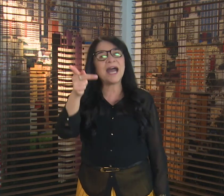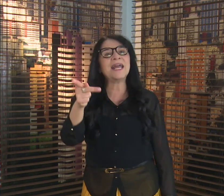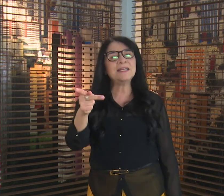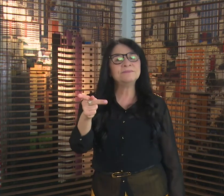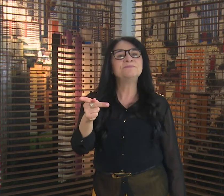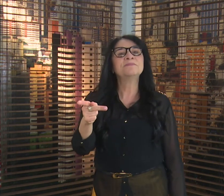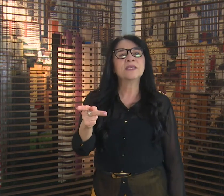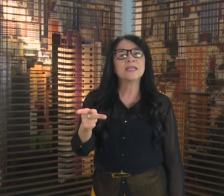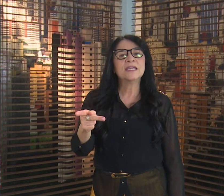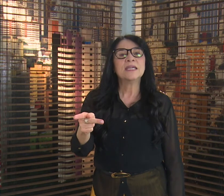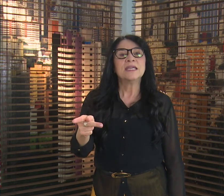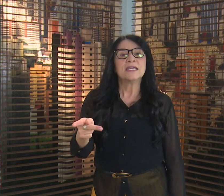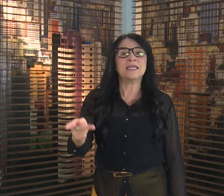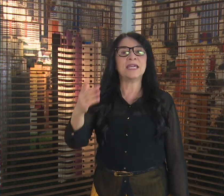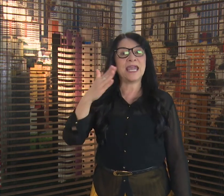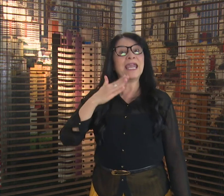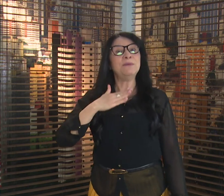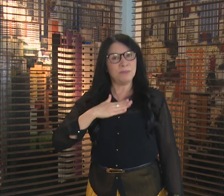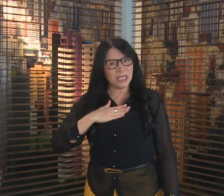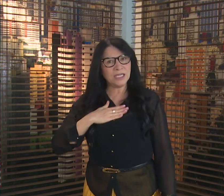para que em mim